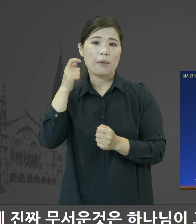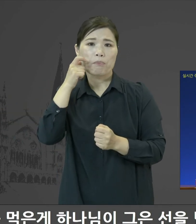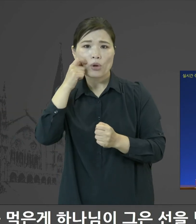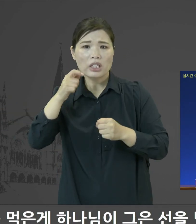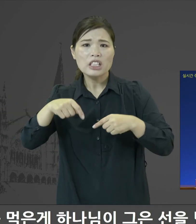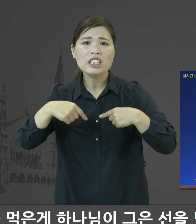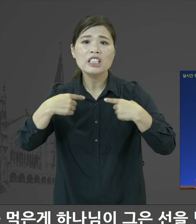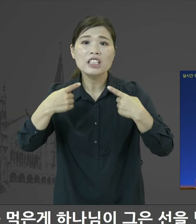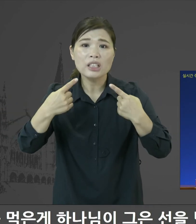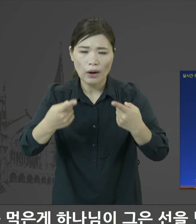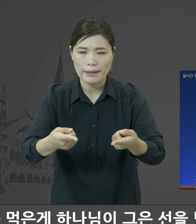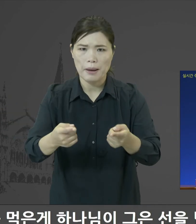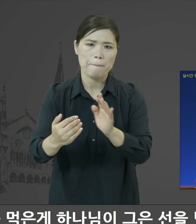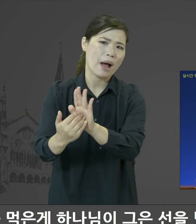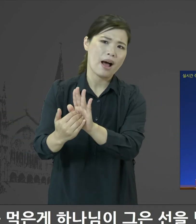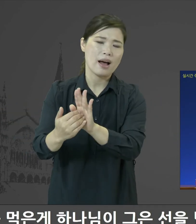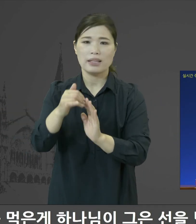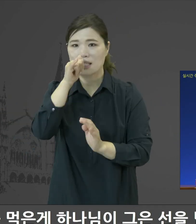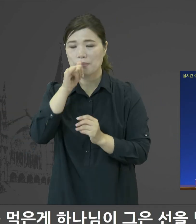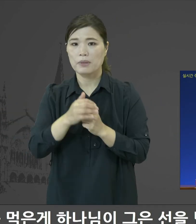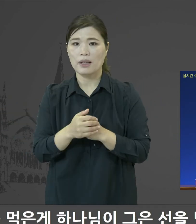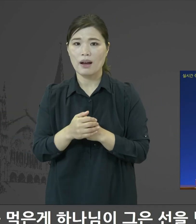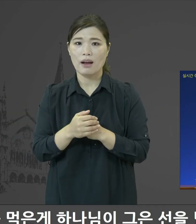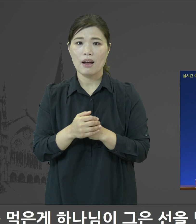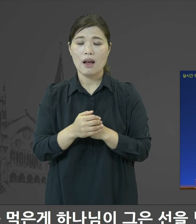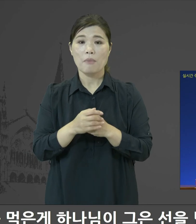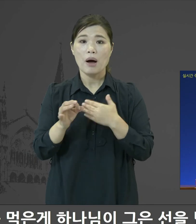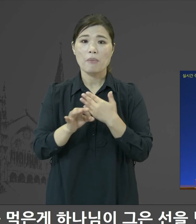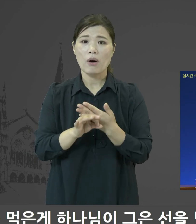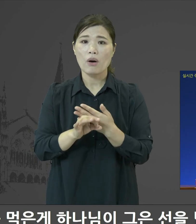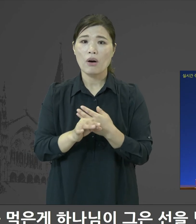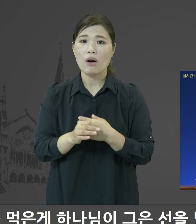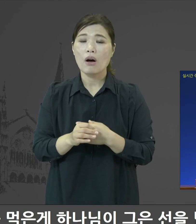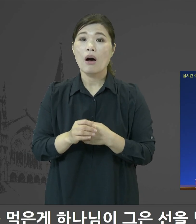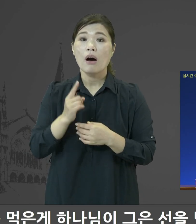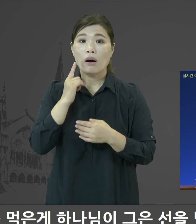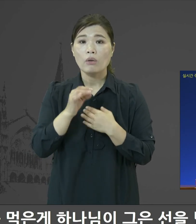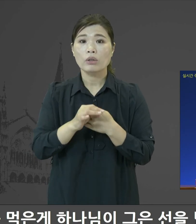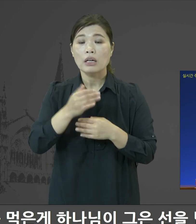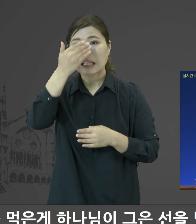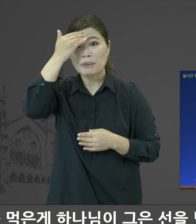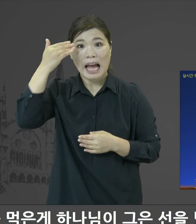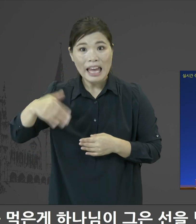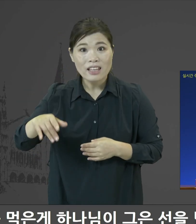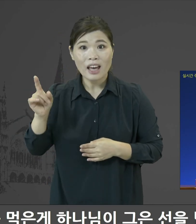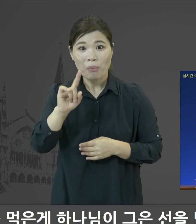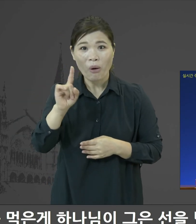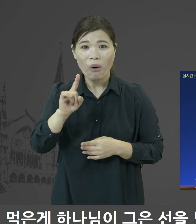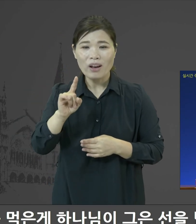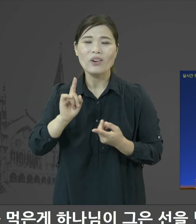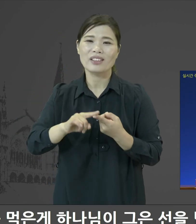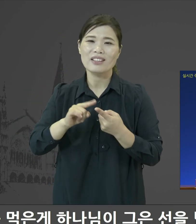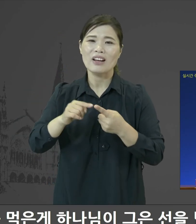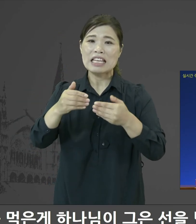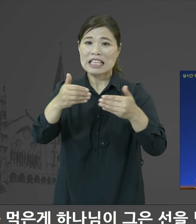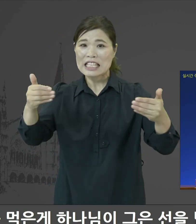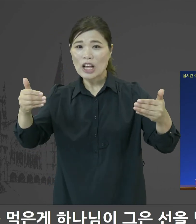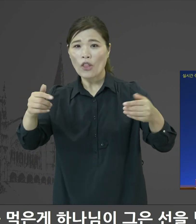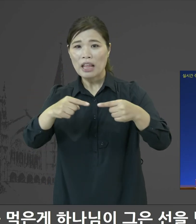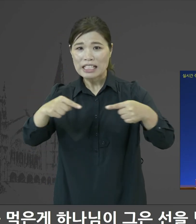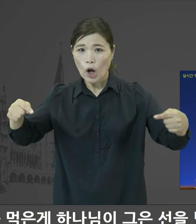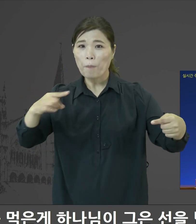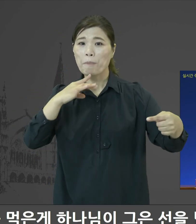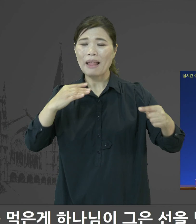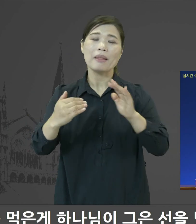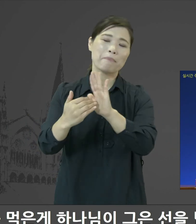감사해요. 생명에 이루는 길 자체를 없애버리셨으면 어떡해. 길은 안 없애셨어요. 선만 그어놓았어요.